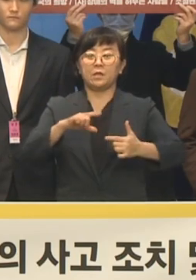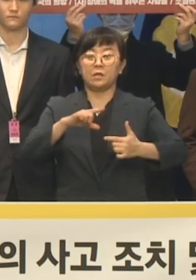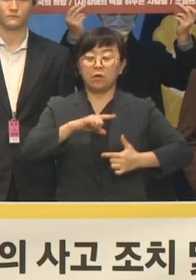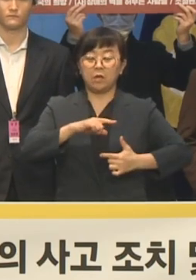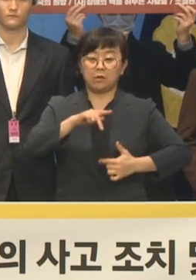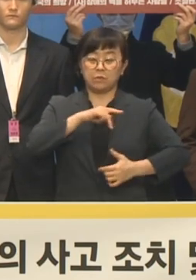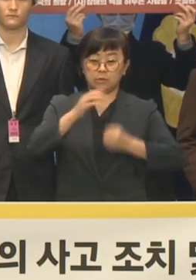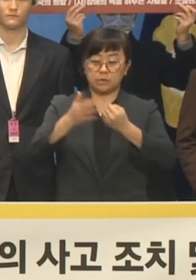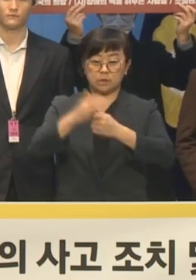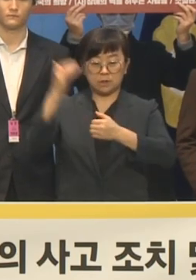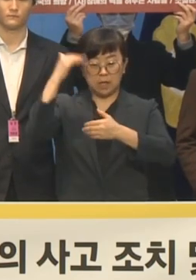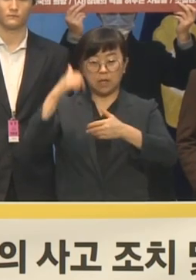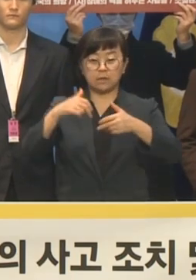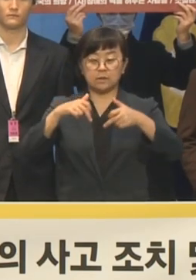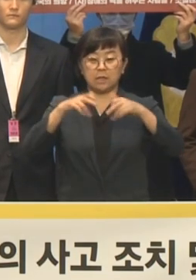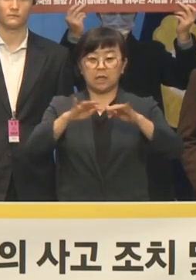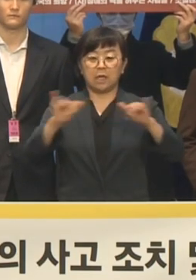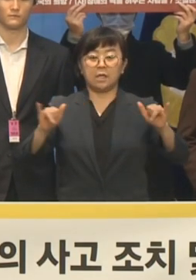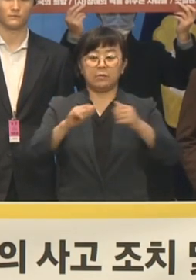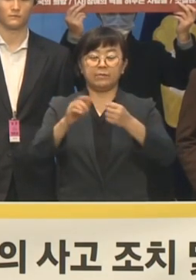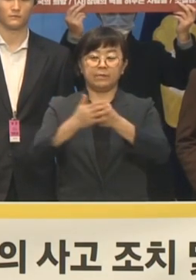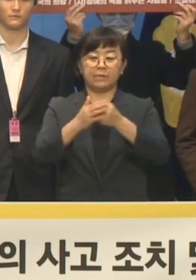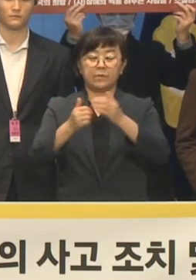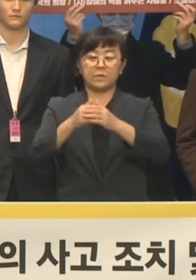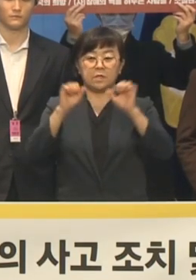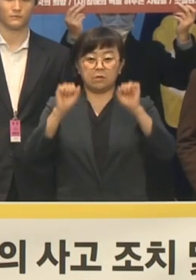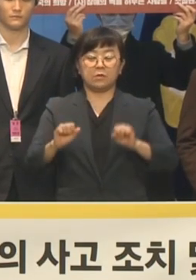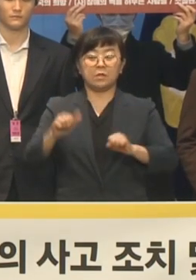받은 대한장애인체육회 정진환 회장과